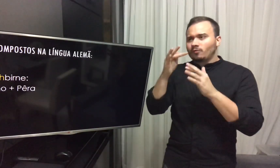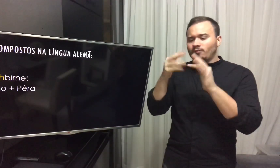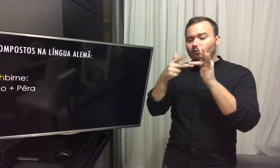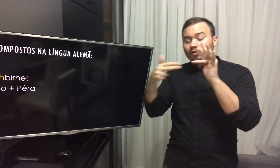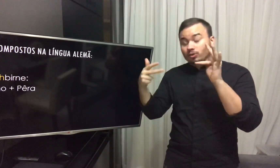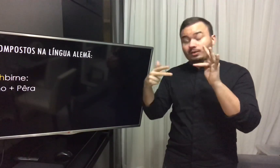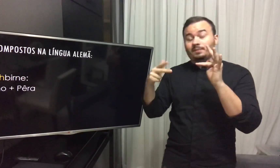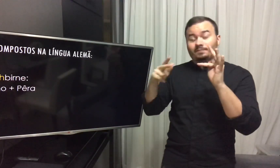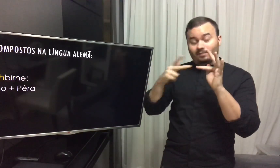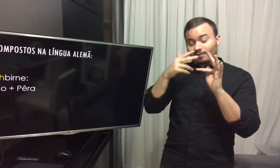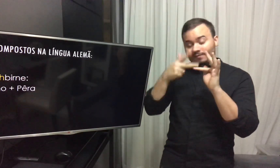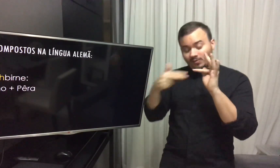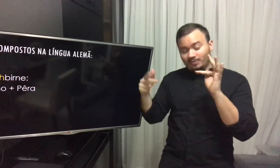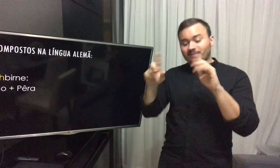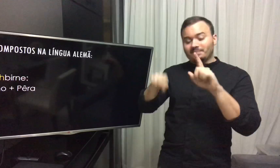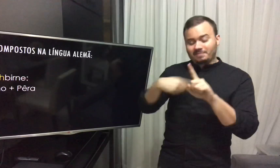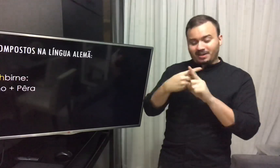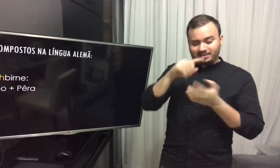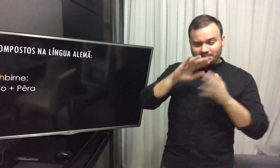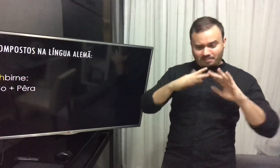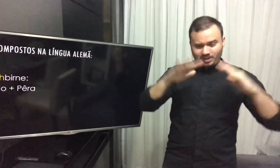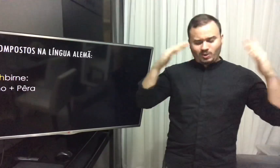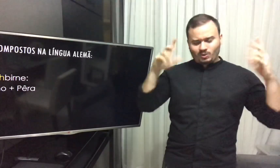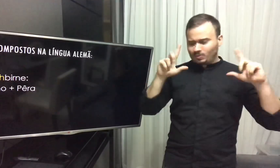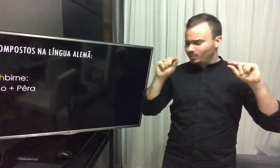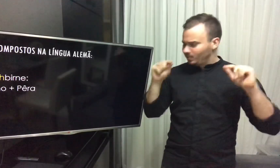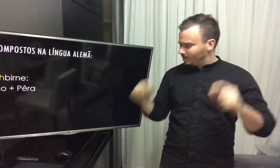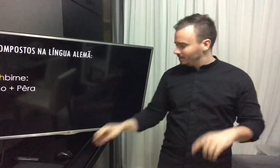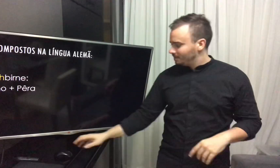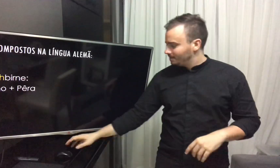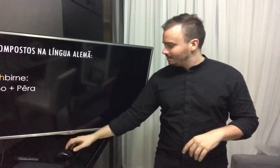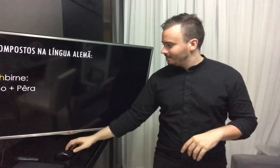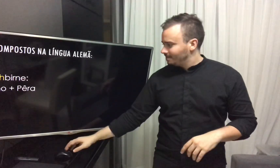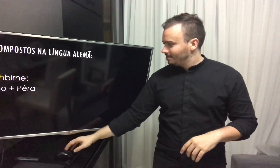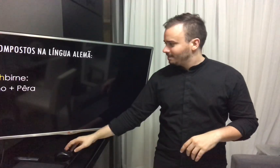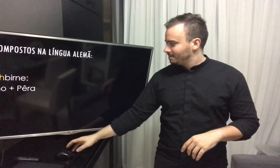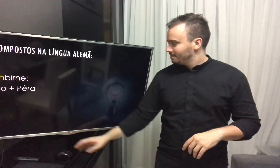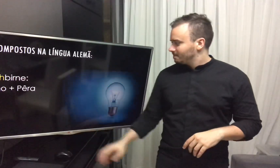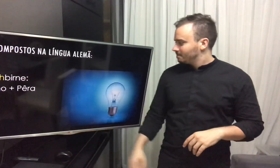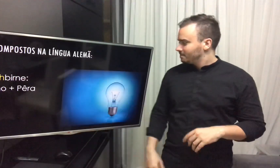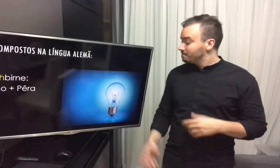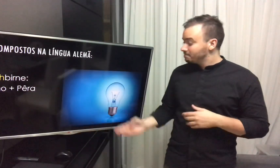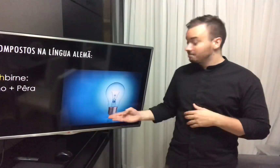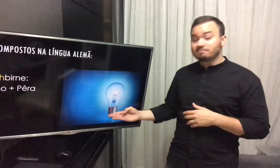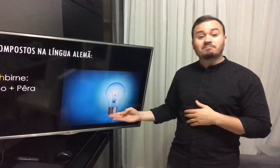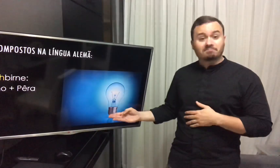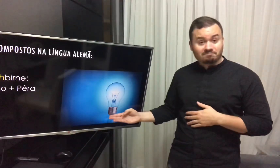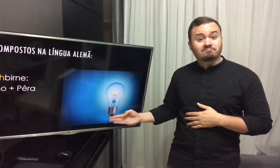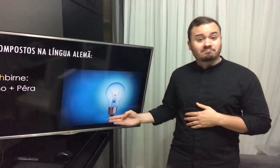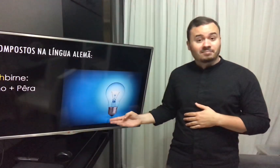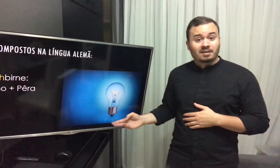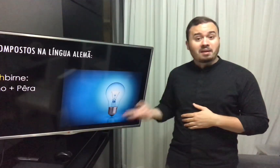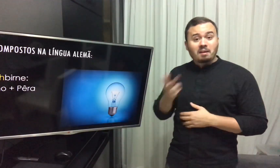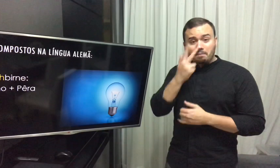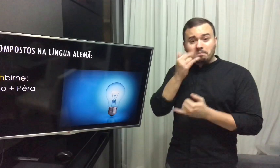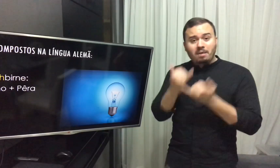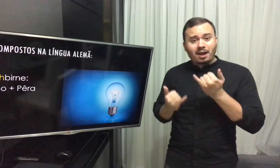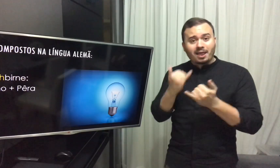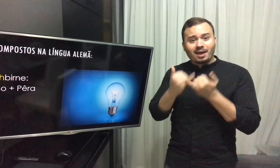pera, para uma fruta, né? Que tem brilho, o que seria isso? Veja só, uma lâmpada.